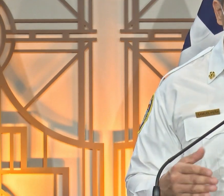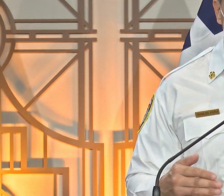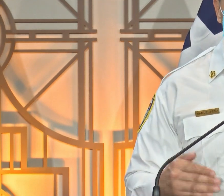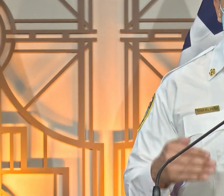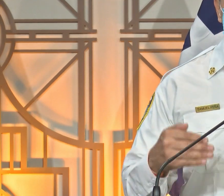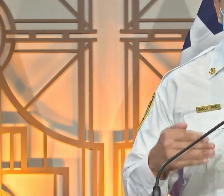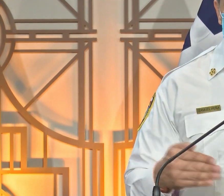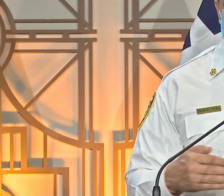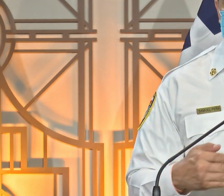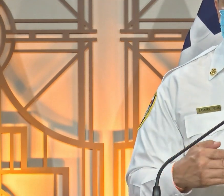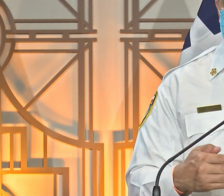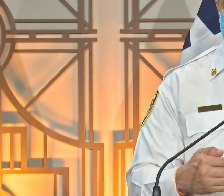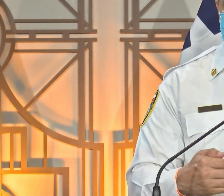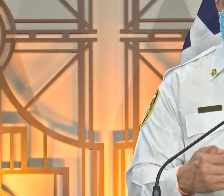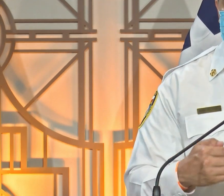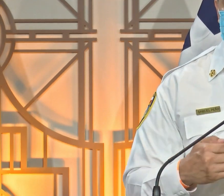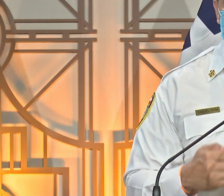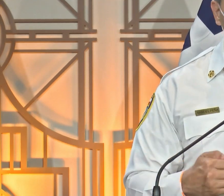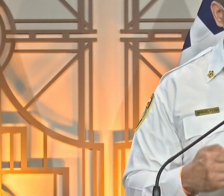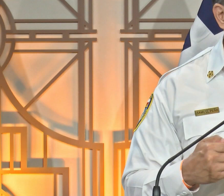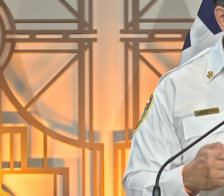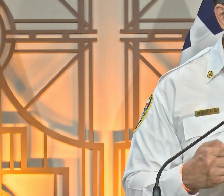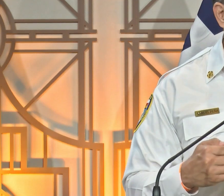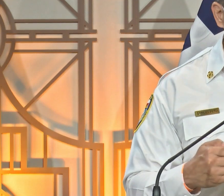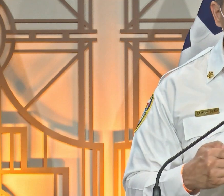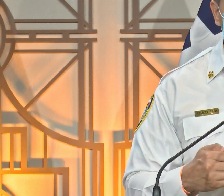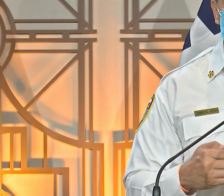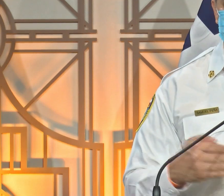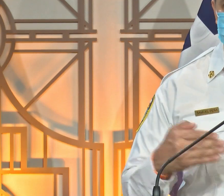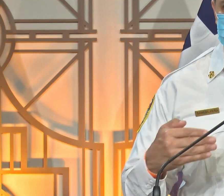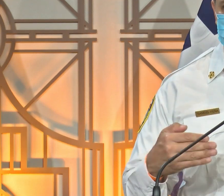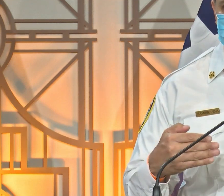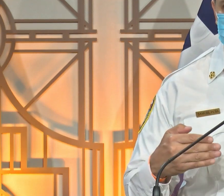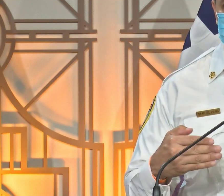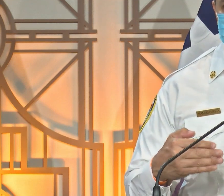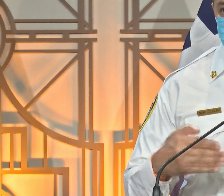esos hospitales. Muchos de ellos no van a dejar que entren las personas